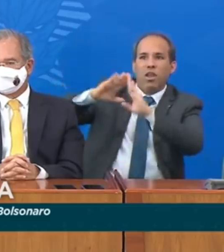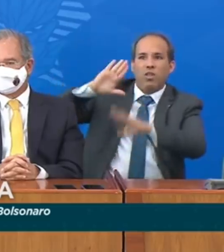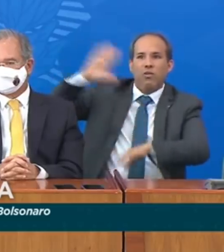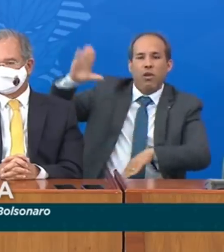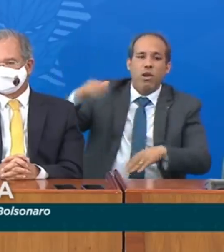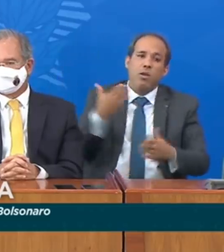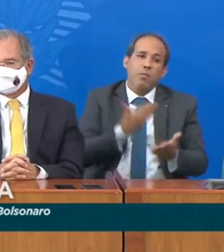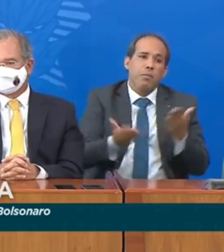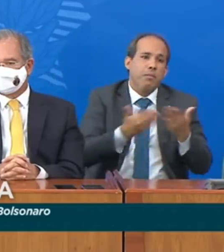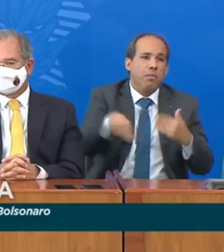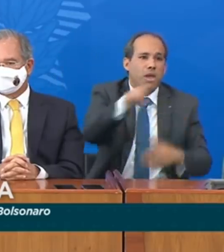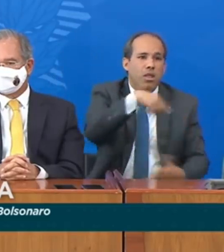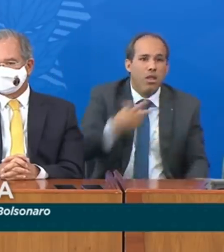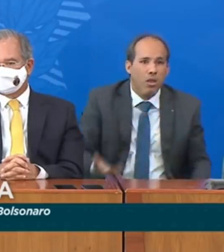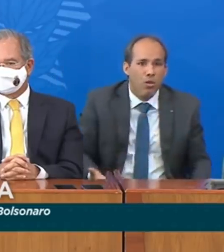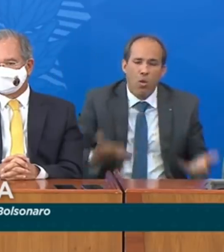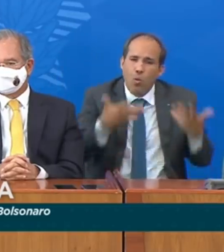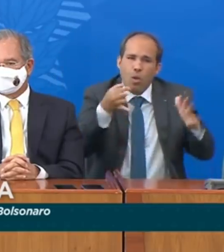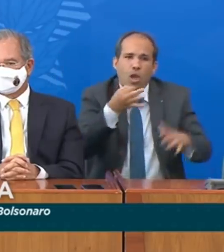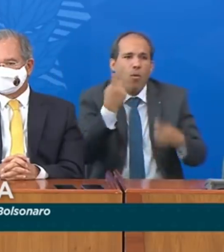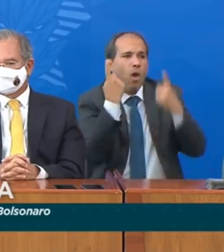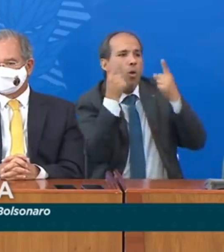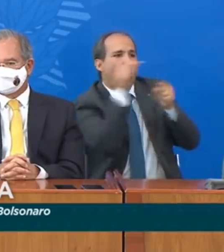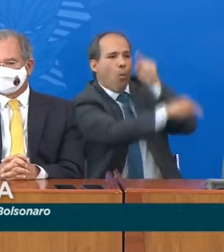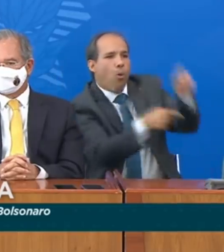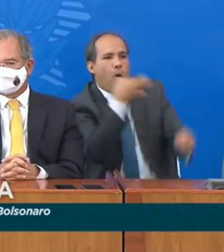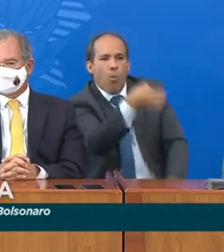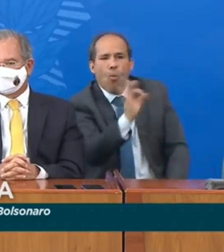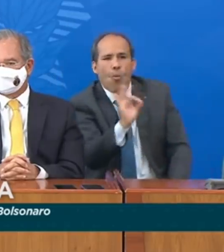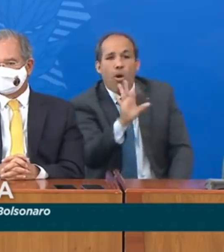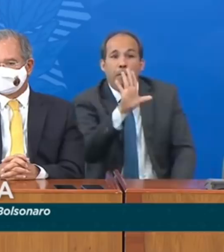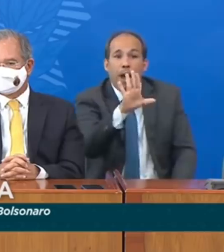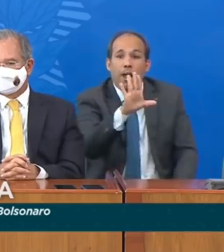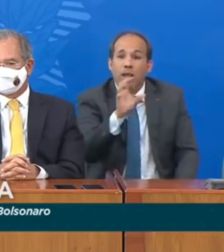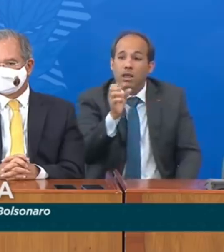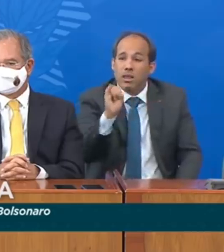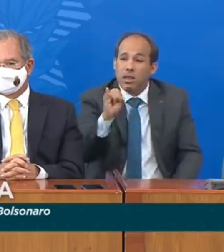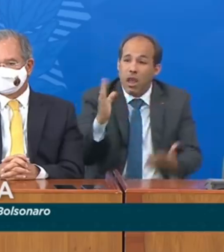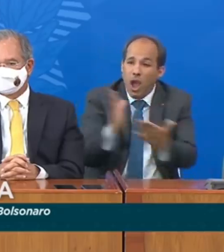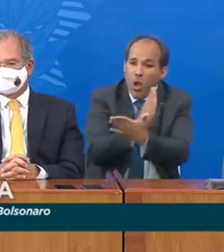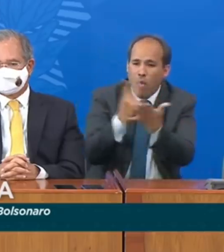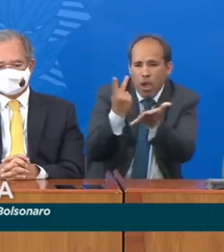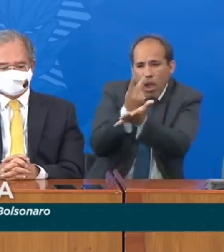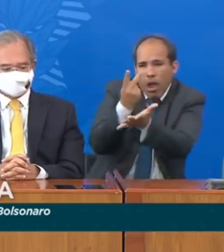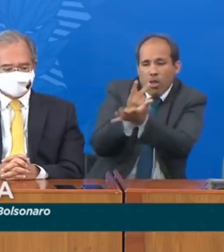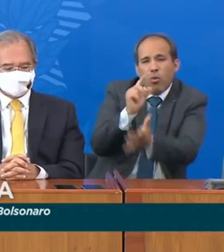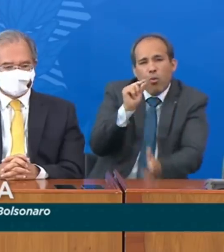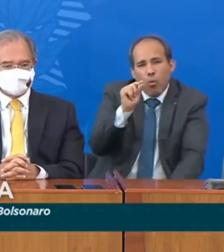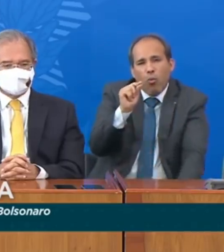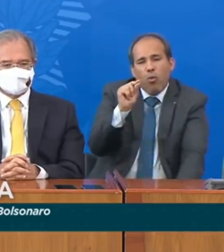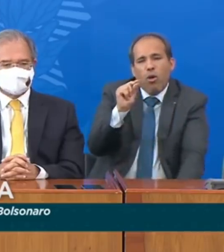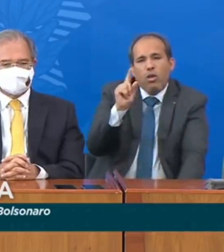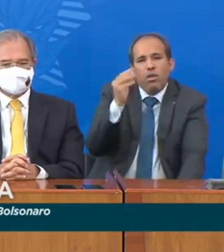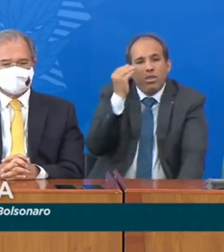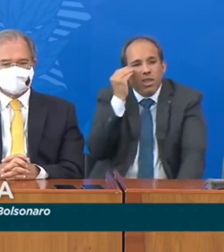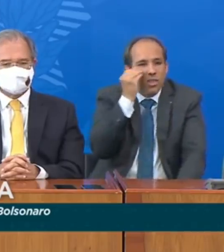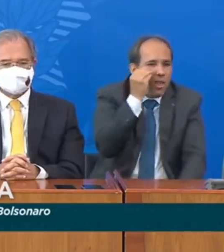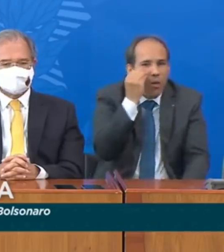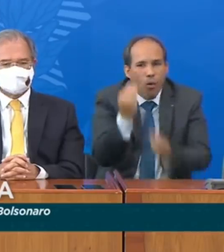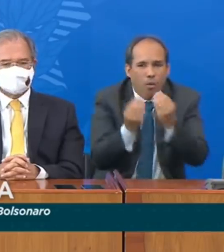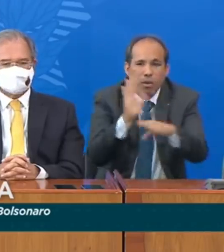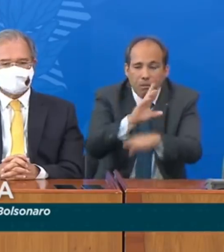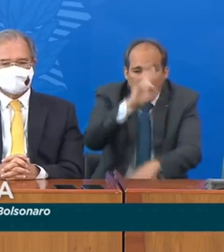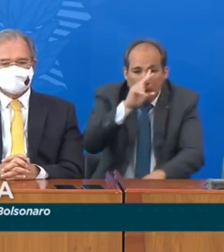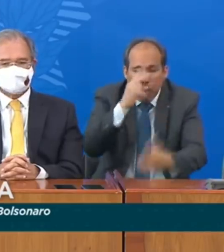Não queremos criticar ninguém. Já disse que se alguns erraram, foi na intenção de ajudar.